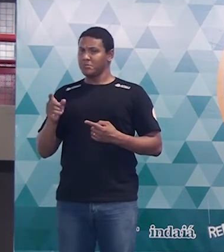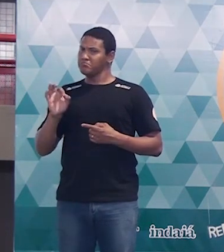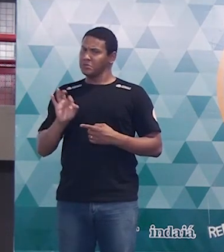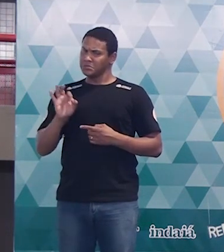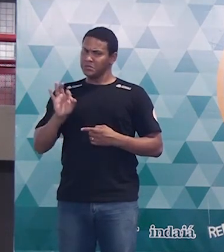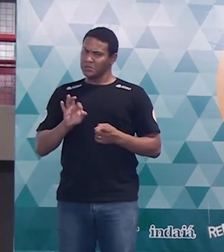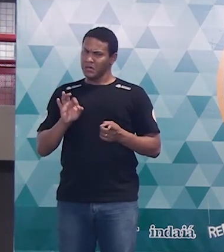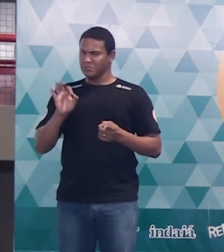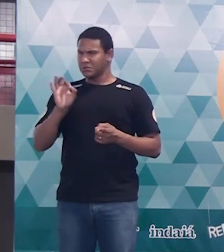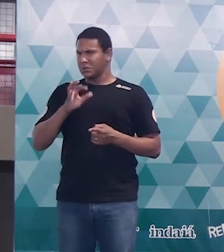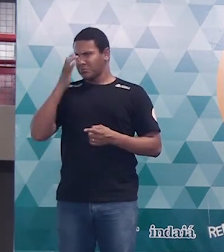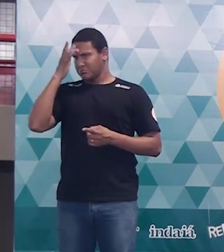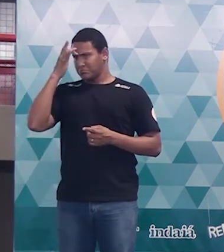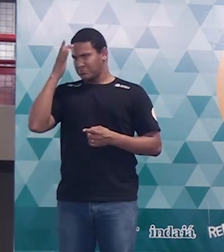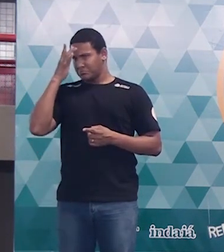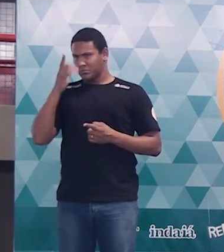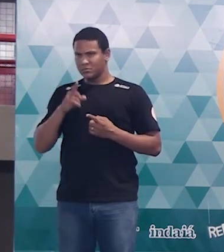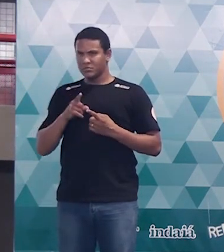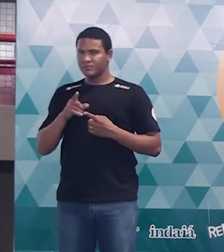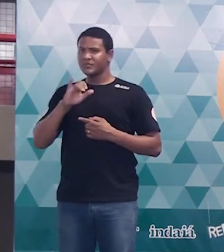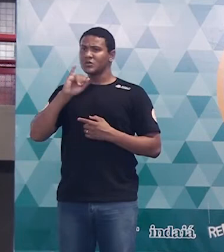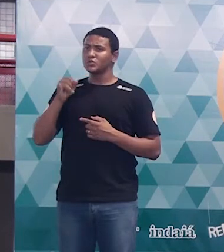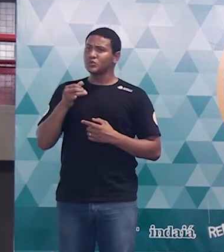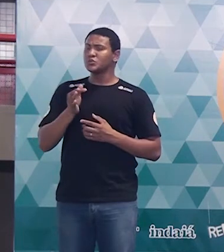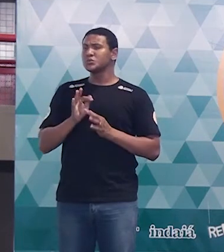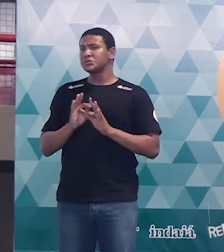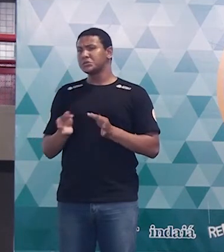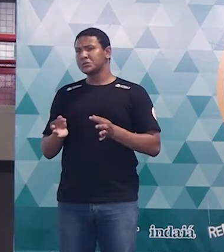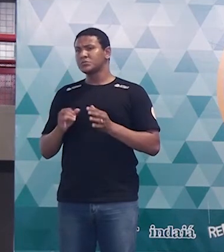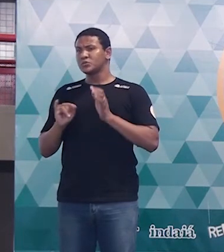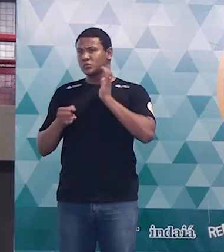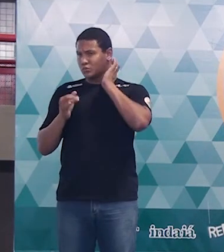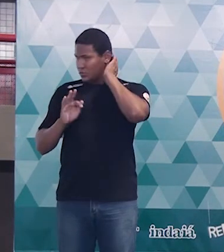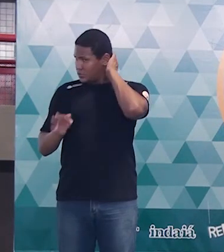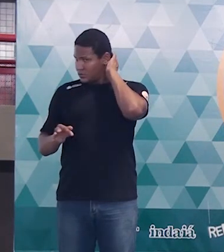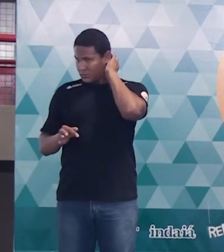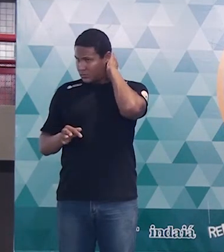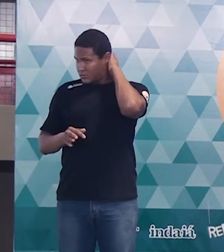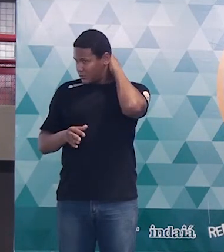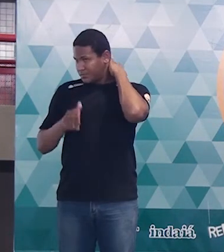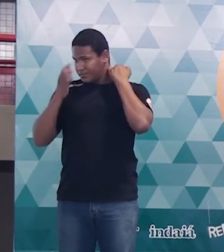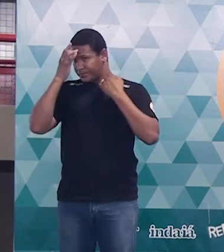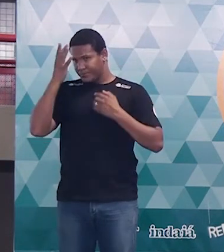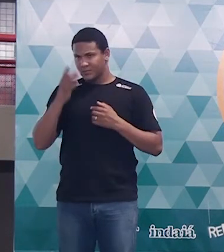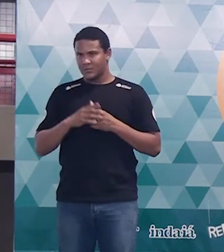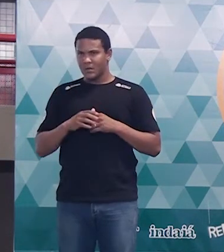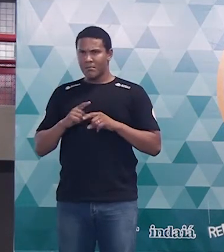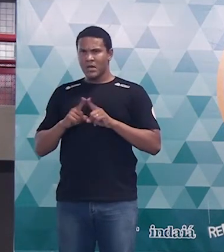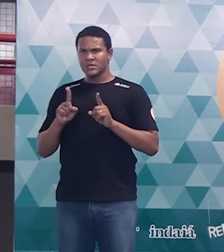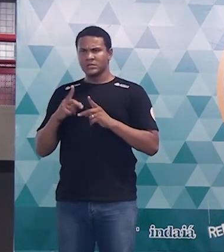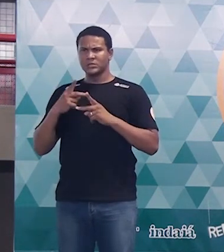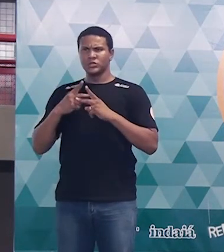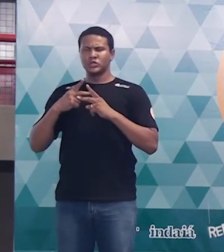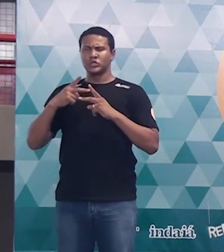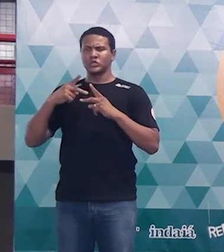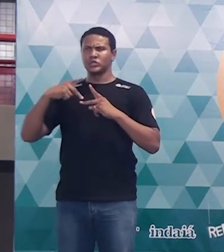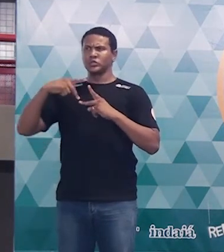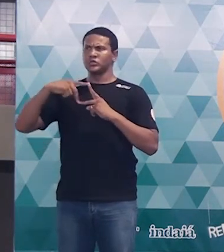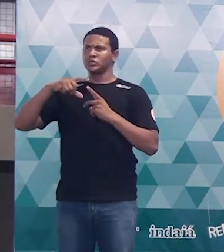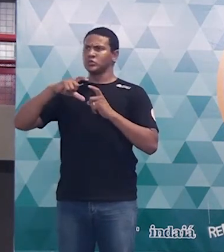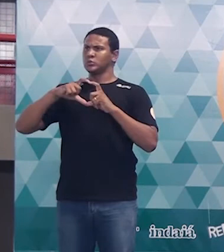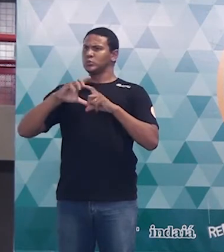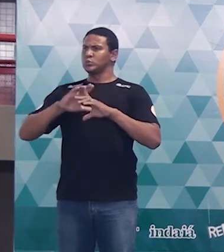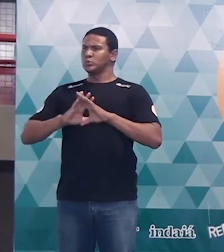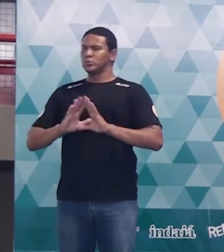Porcentagem também é fácil. Juros simples também é fácil, né? Mas se botar geometria plana, aí